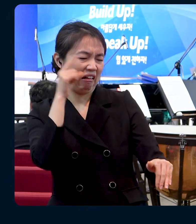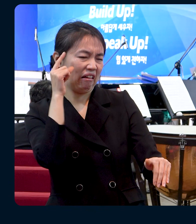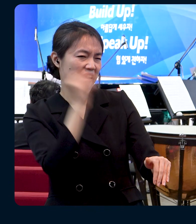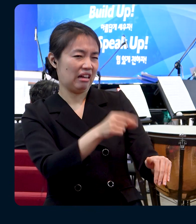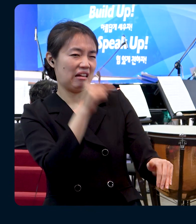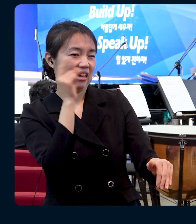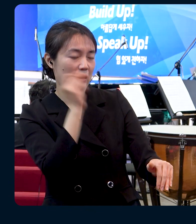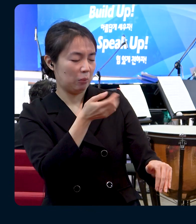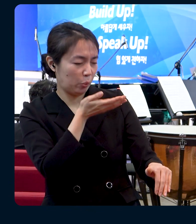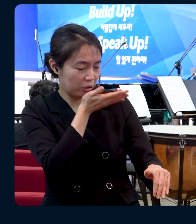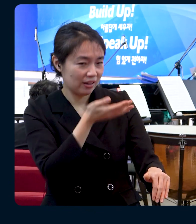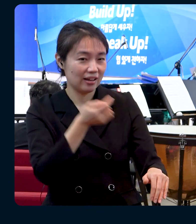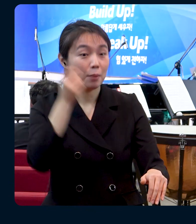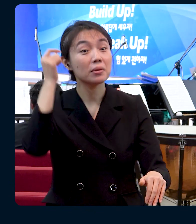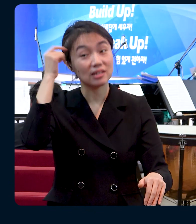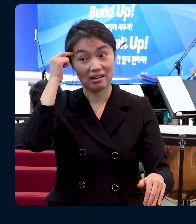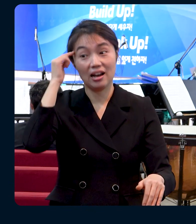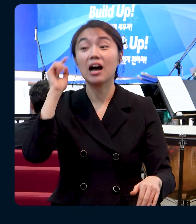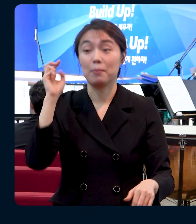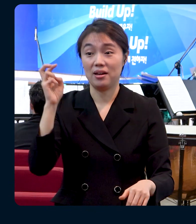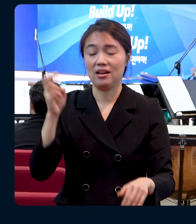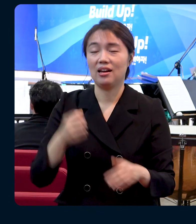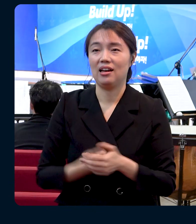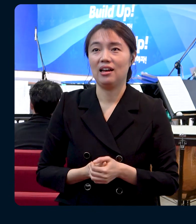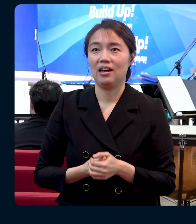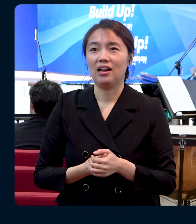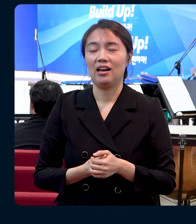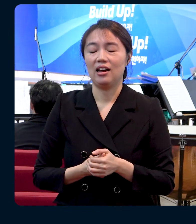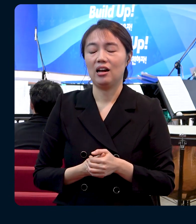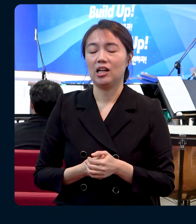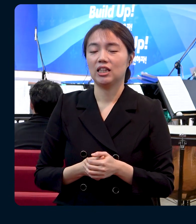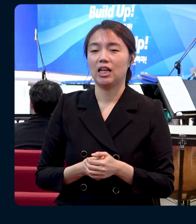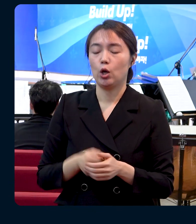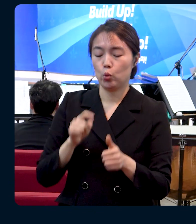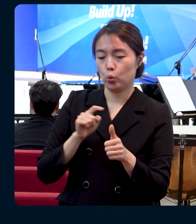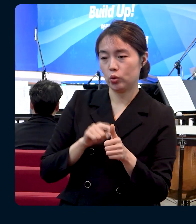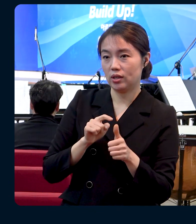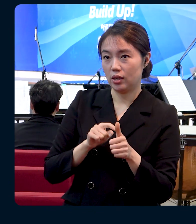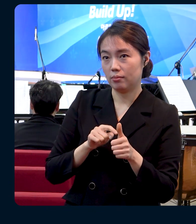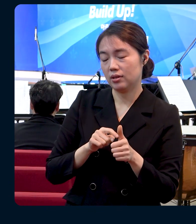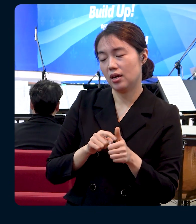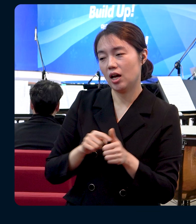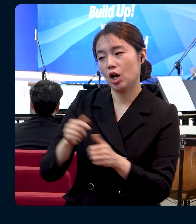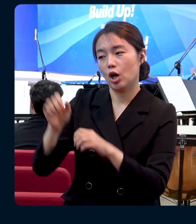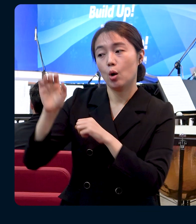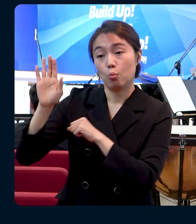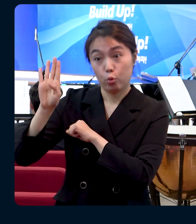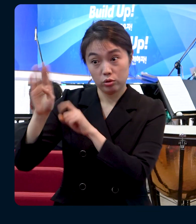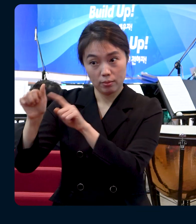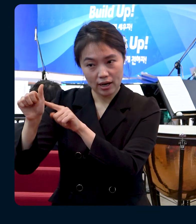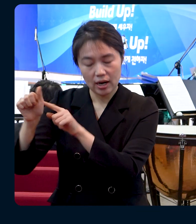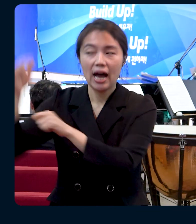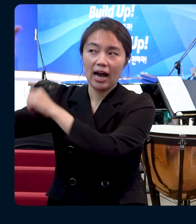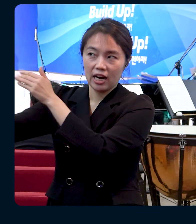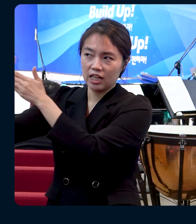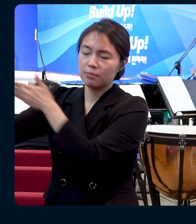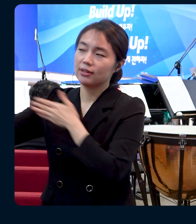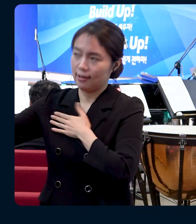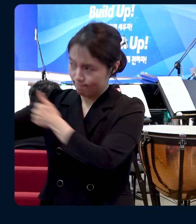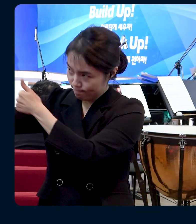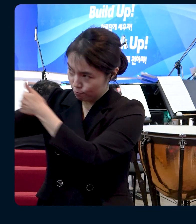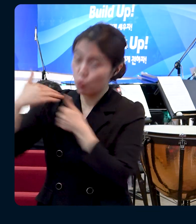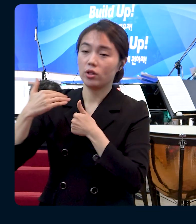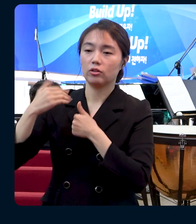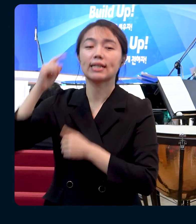함부로 대했겠죠. 그러나 그 보디발을 요셉은 하나님이